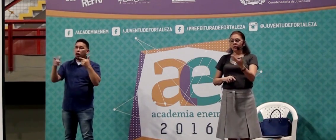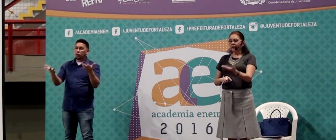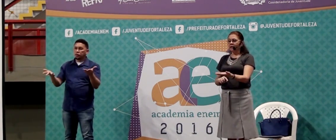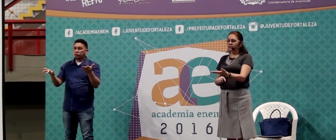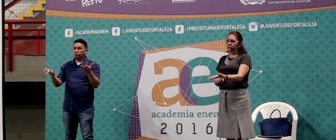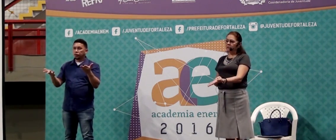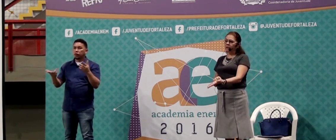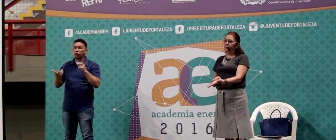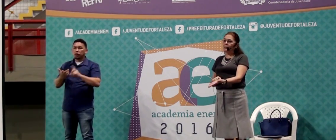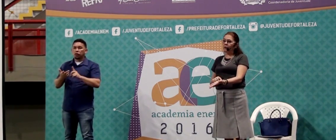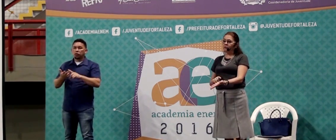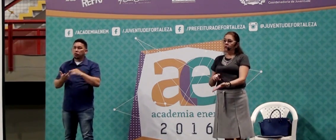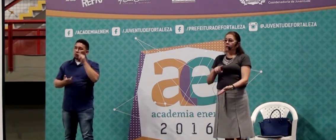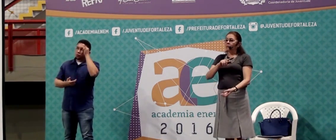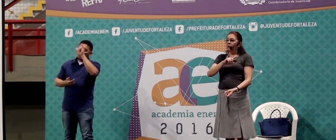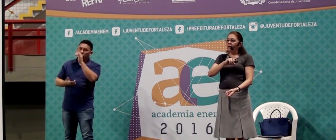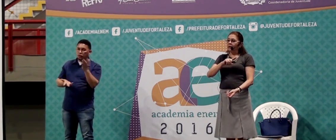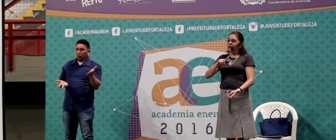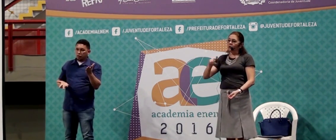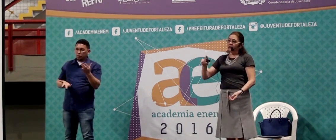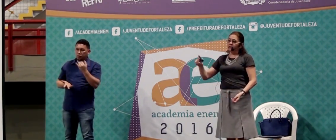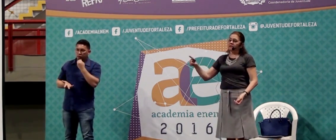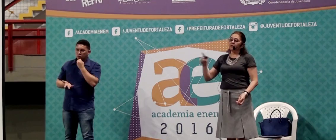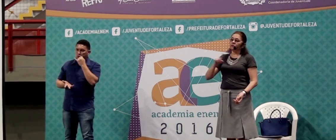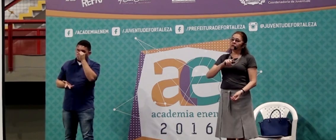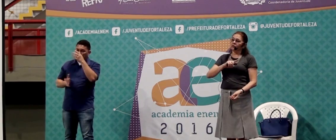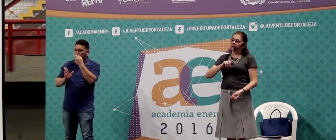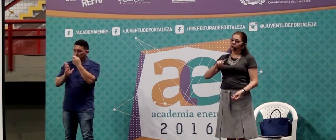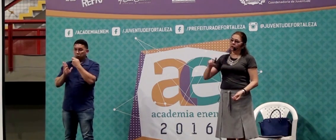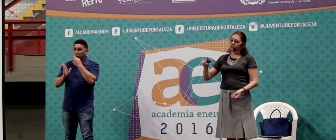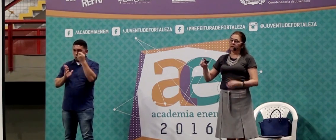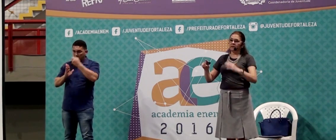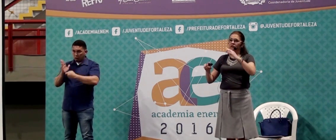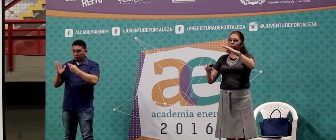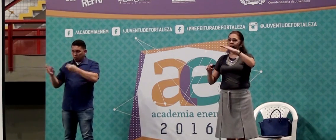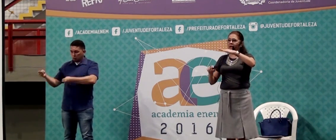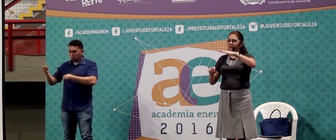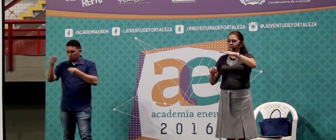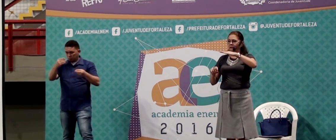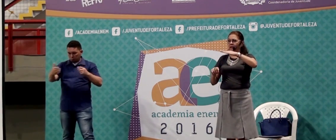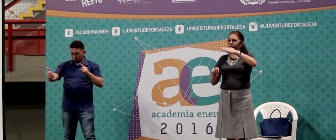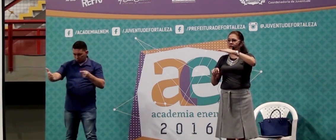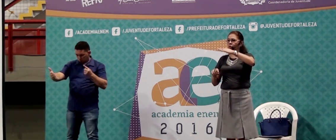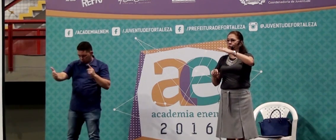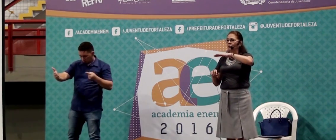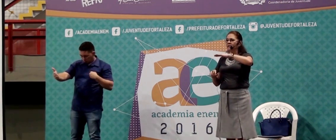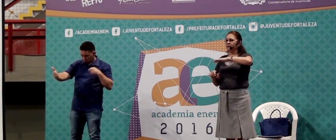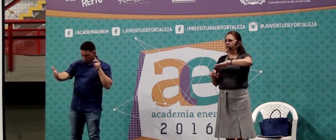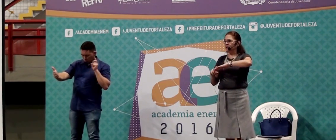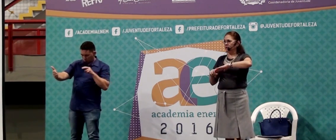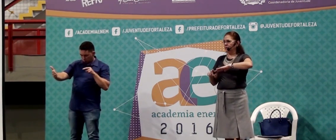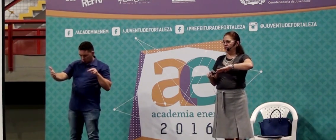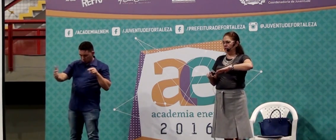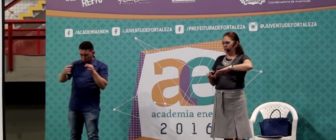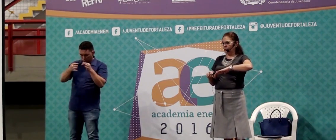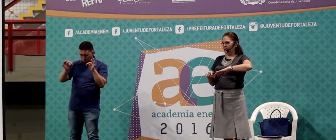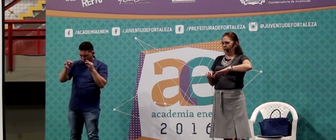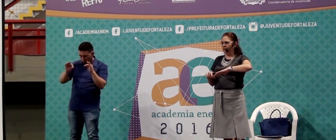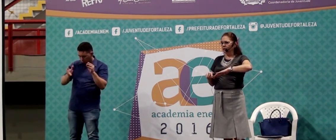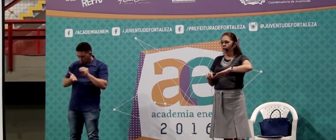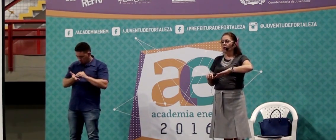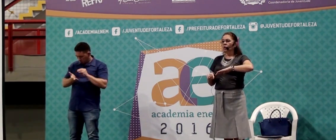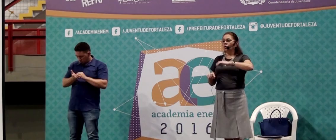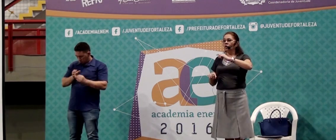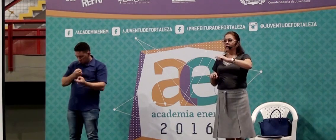E por que que a gente não pode? Porque na correção, os corretores, se sua letra levou 2 linhas para você